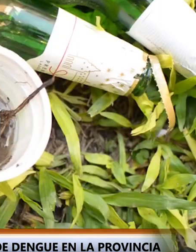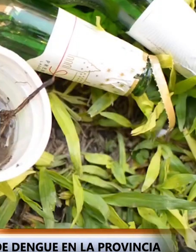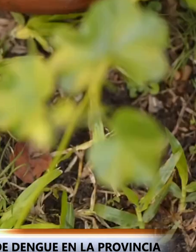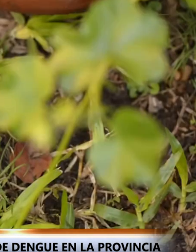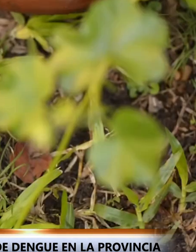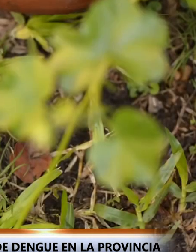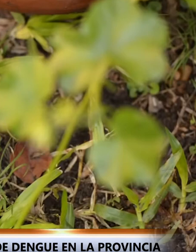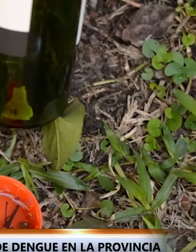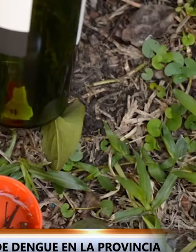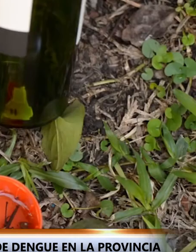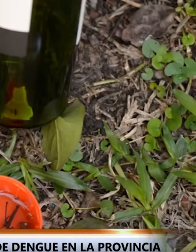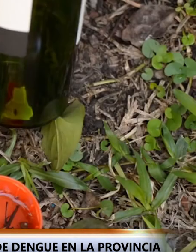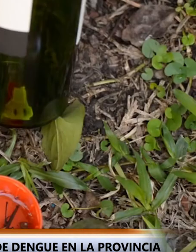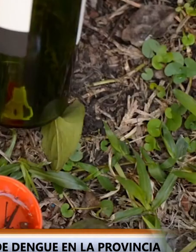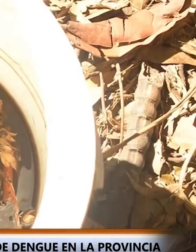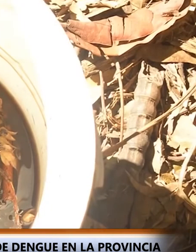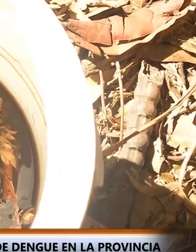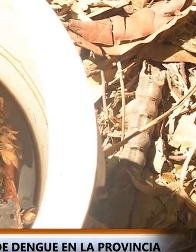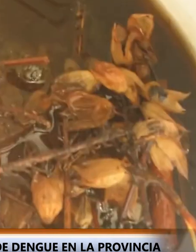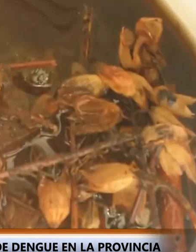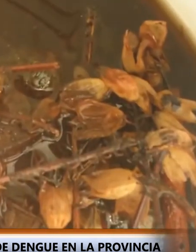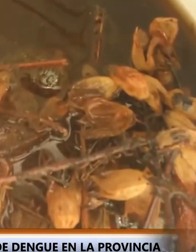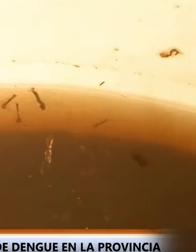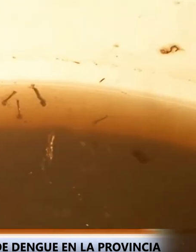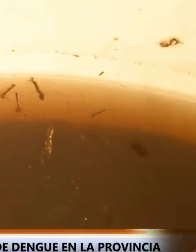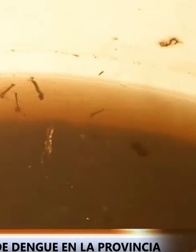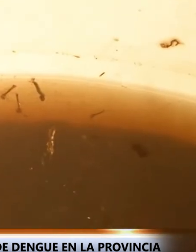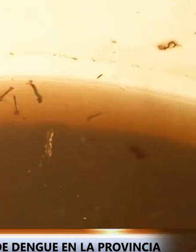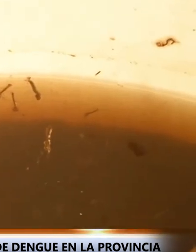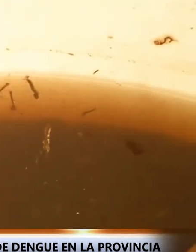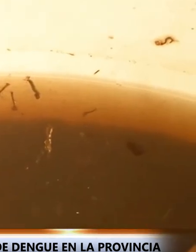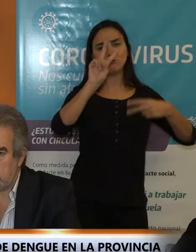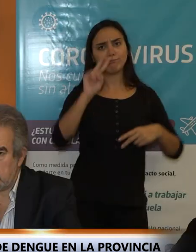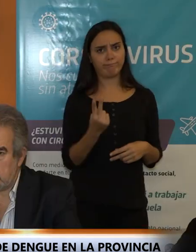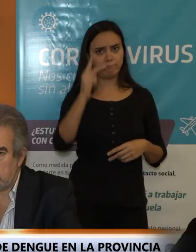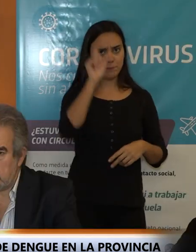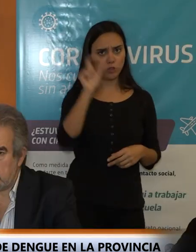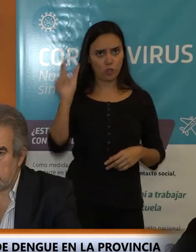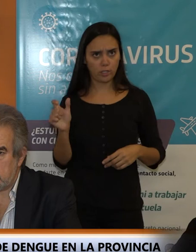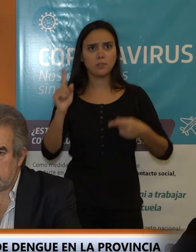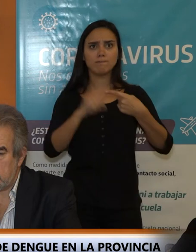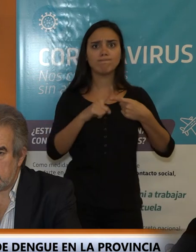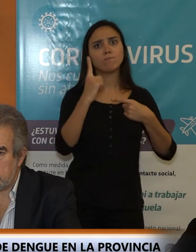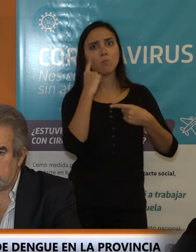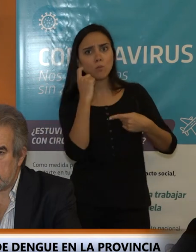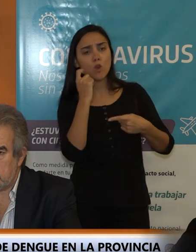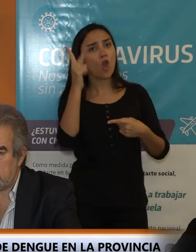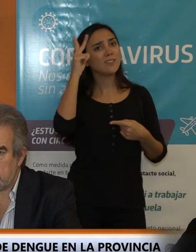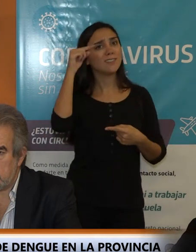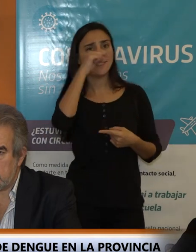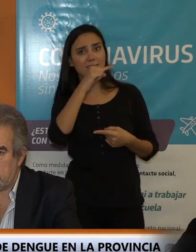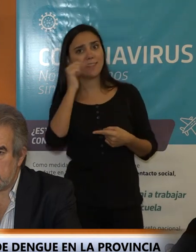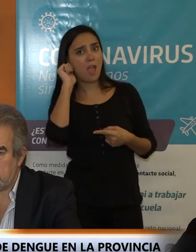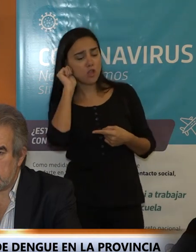resaltar dos noticias que son lamentables, en las cuales ha habido dos decesos: un paciente masculino de 87 años y una